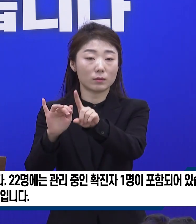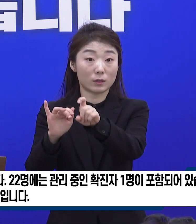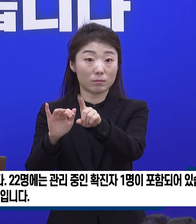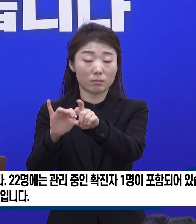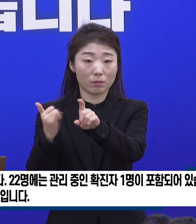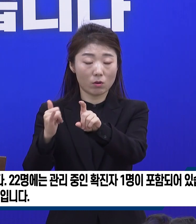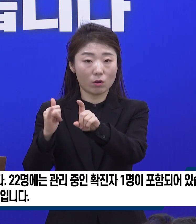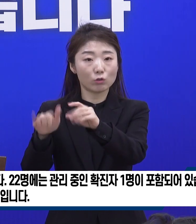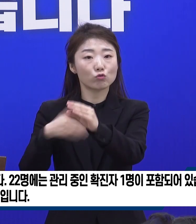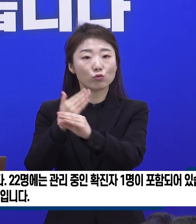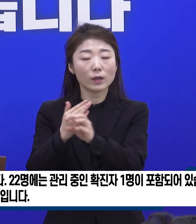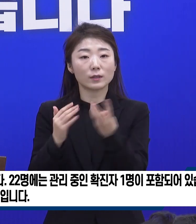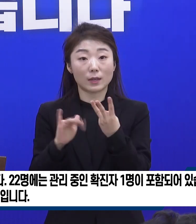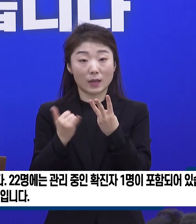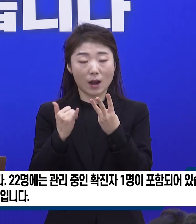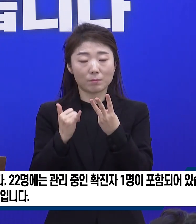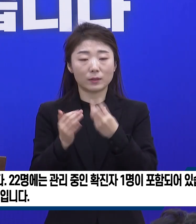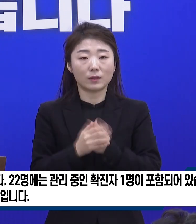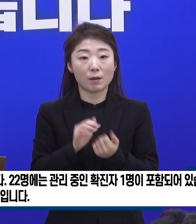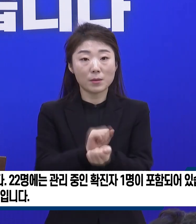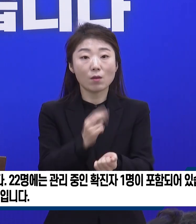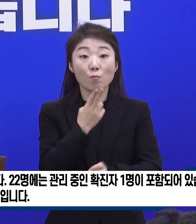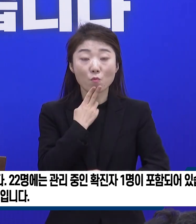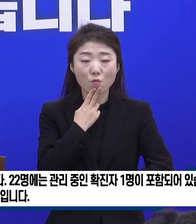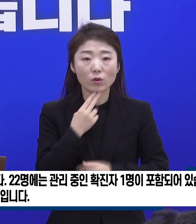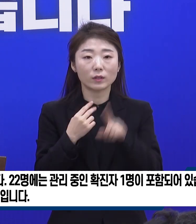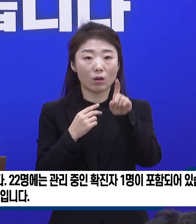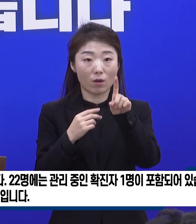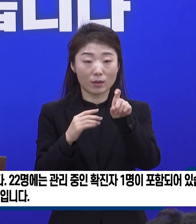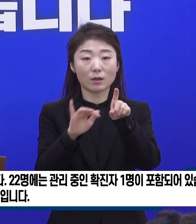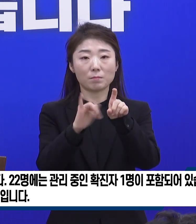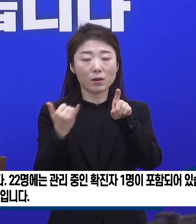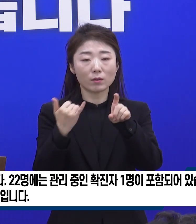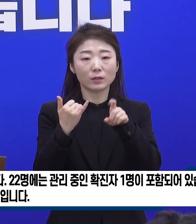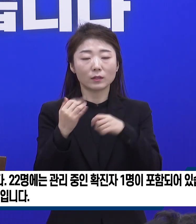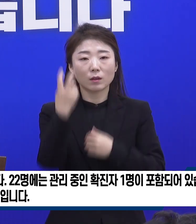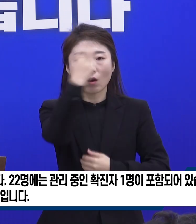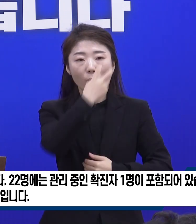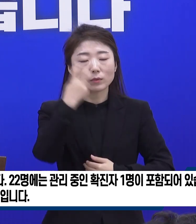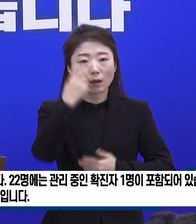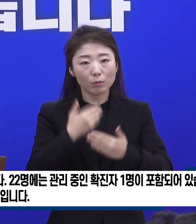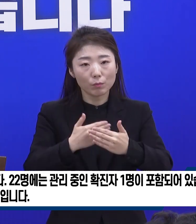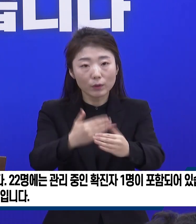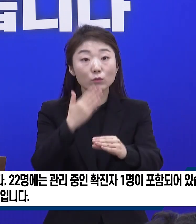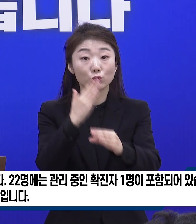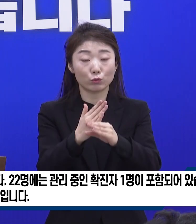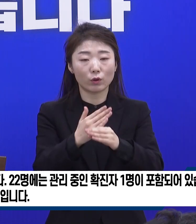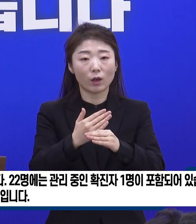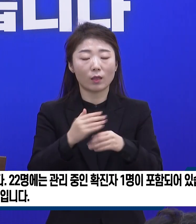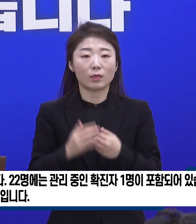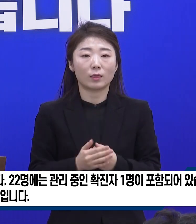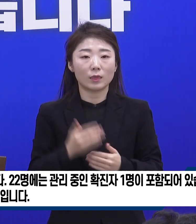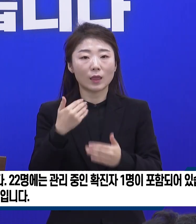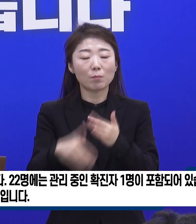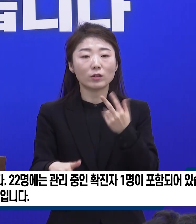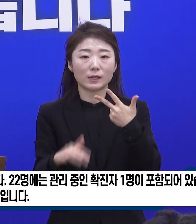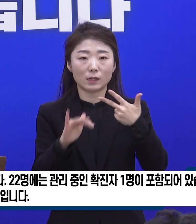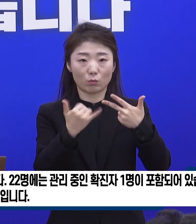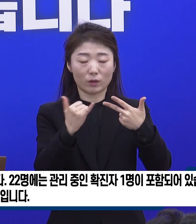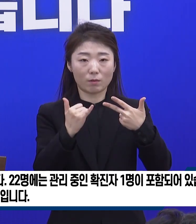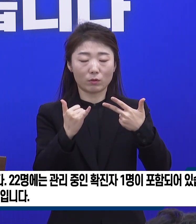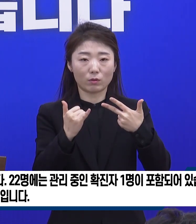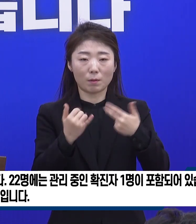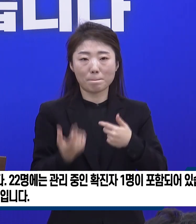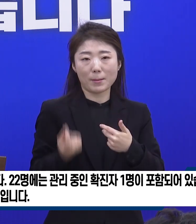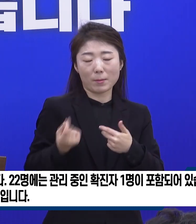검사 결과 3명은 음성으로 판명되었고, 11명은 지금 검사가 진행 중입니다. 나머지 7명도 신속하게